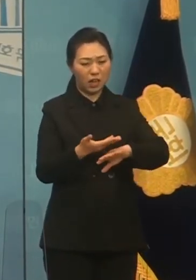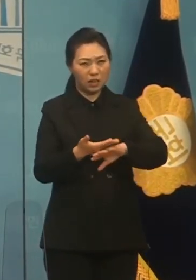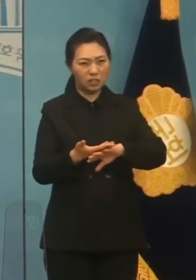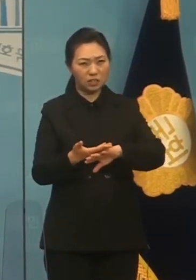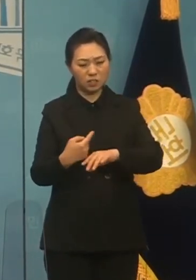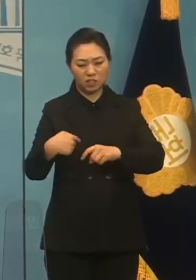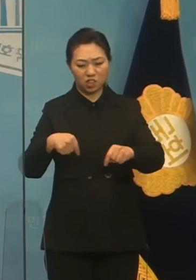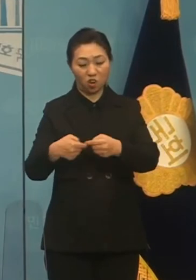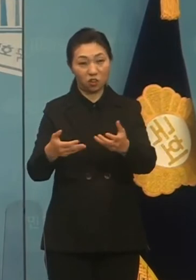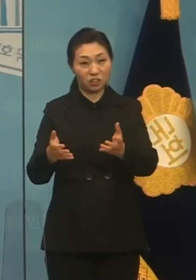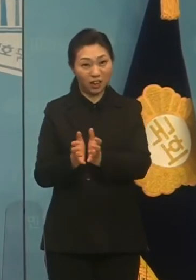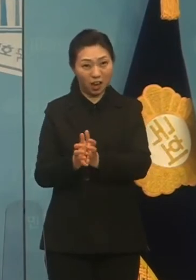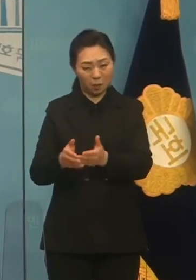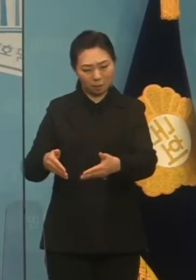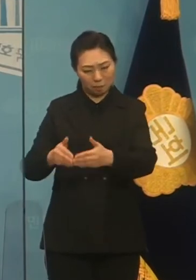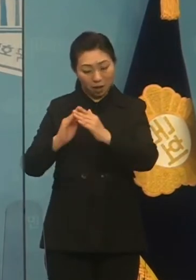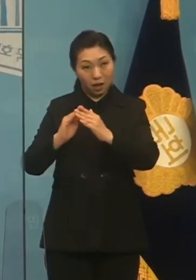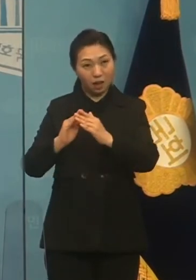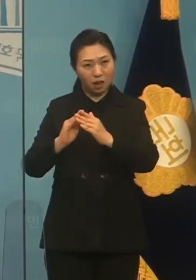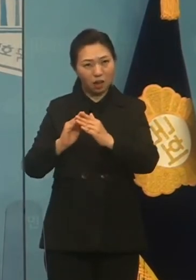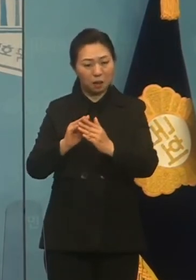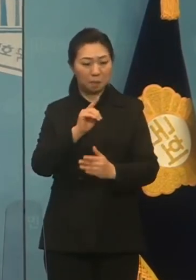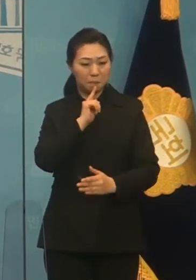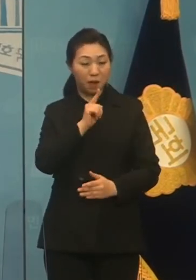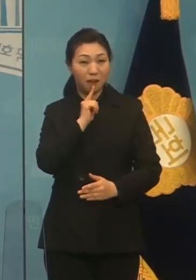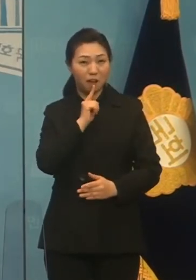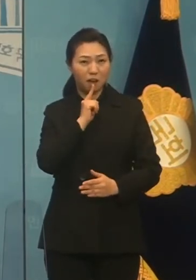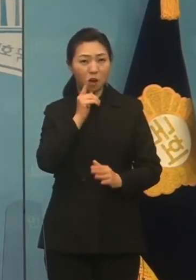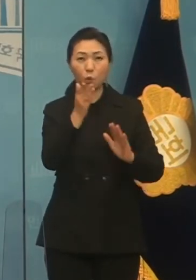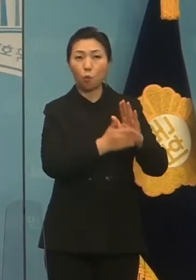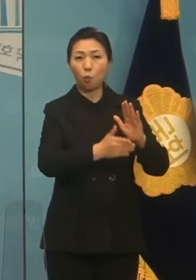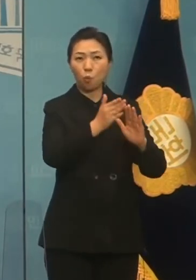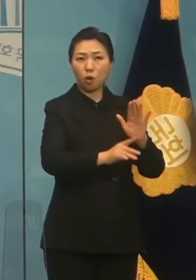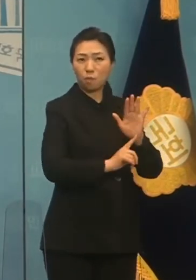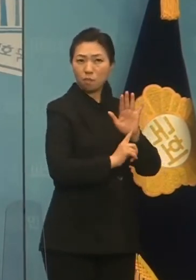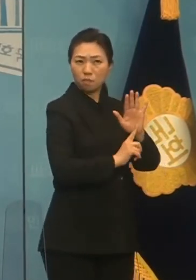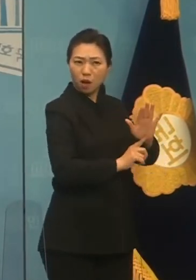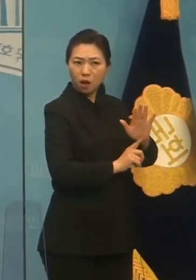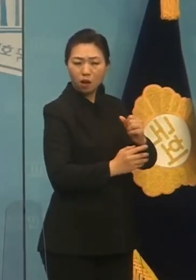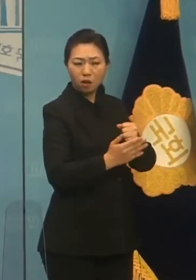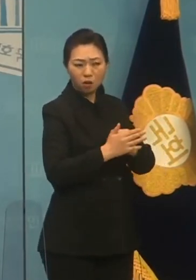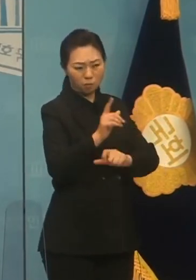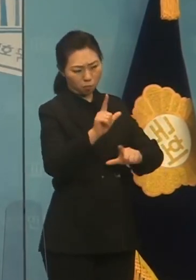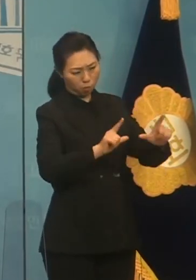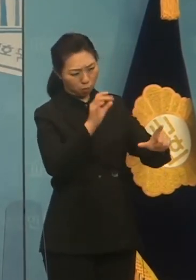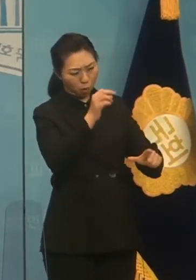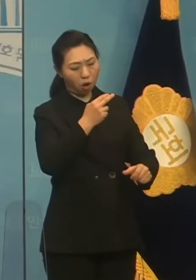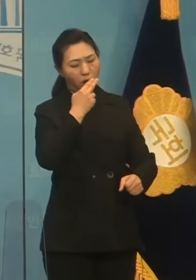것이라는 이야기가 공개적으로 나오니 기가 찰 일입니다.